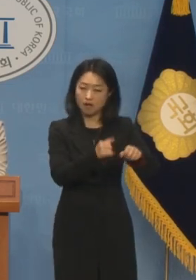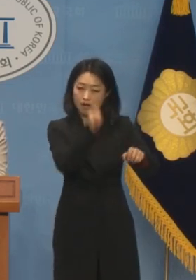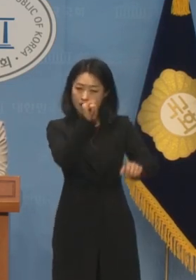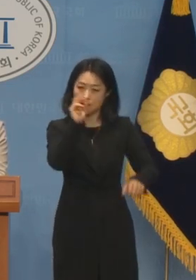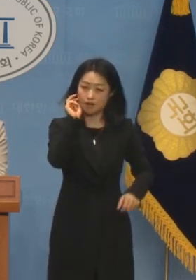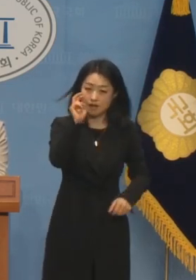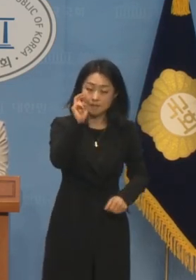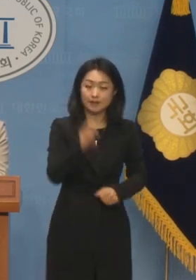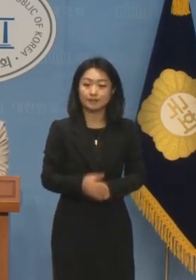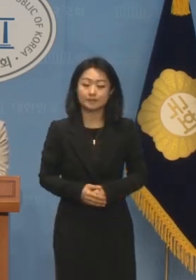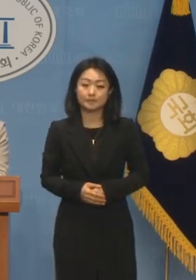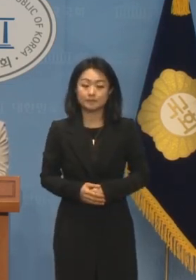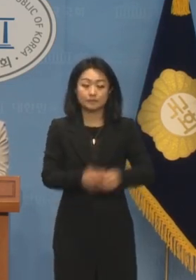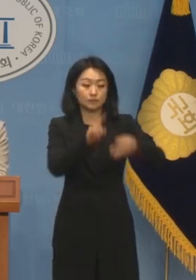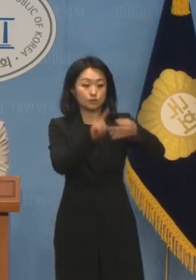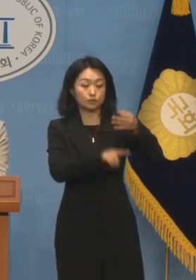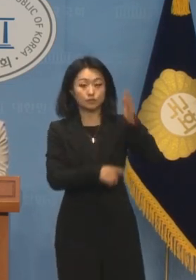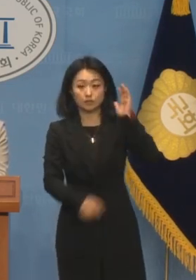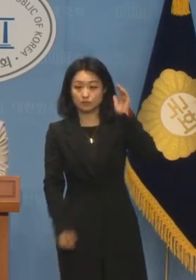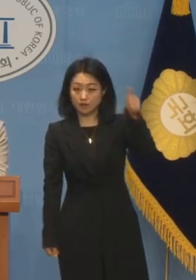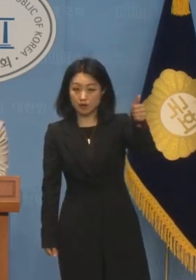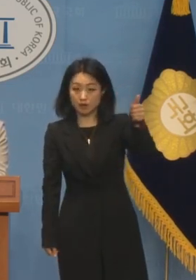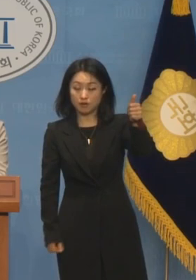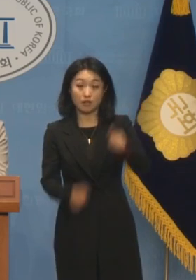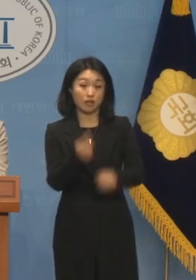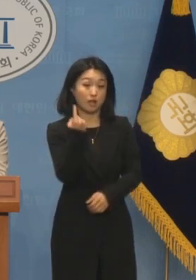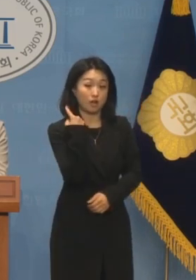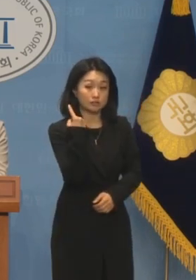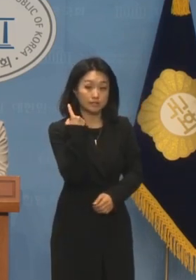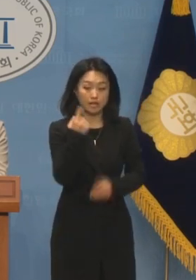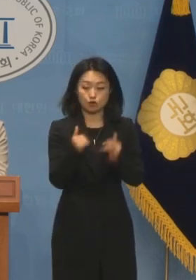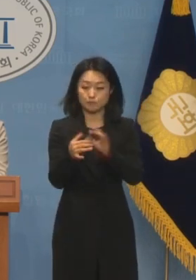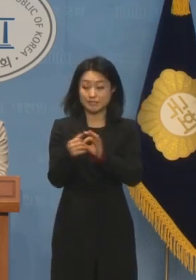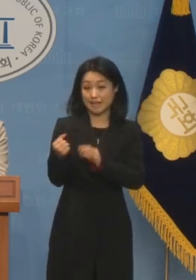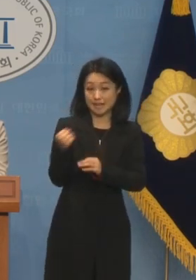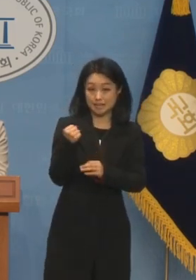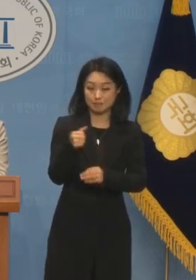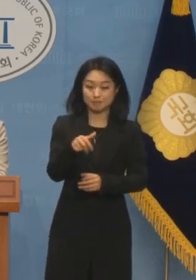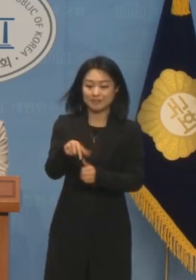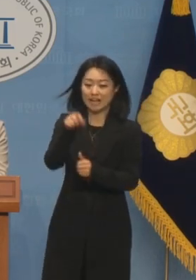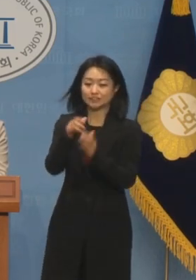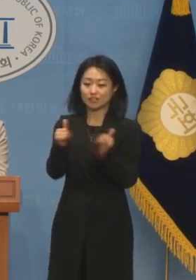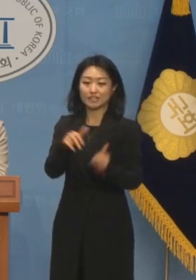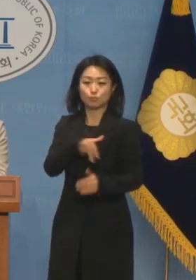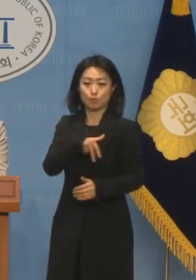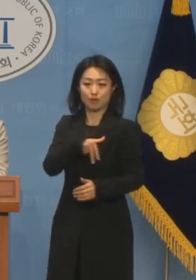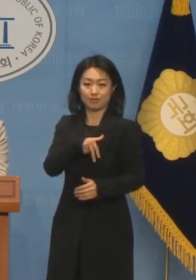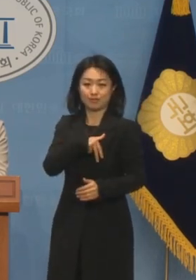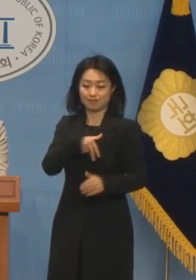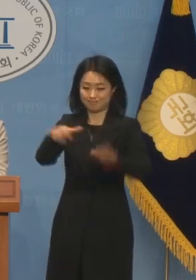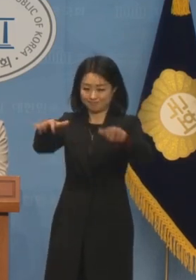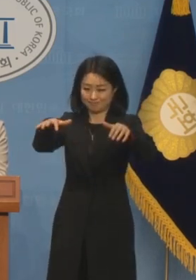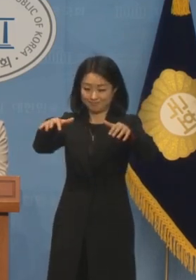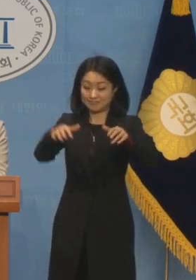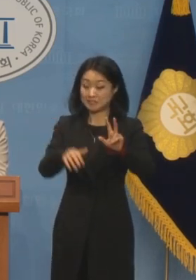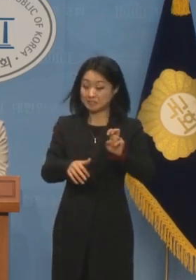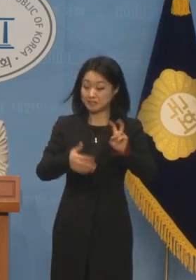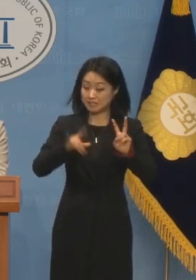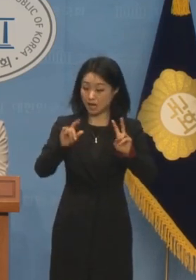언론 보도에 따르면 윤석열 대통령이 어제 국민의힘 초선 당선자들에게